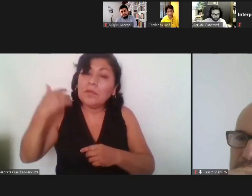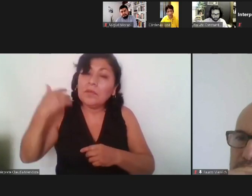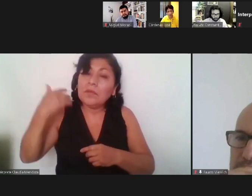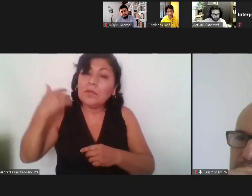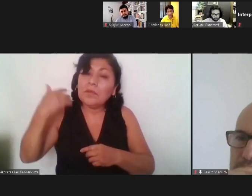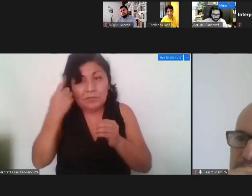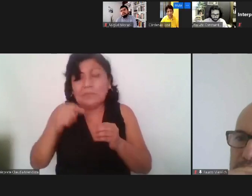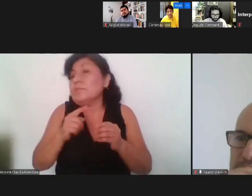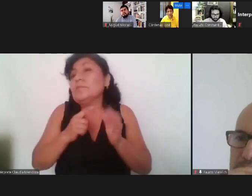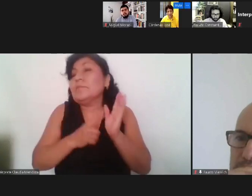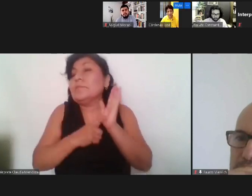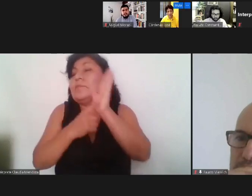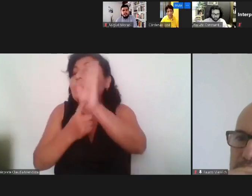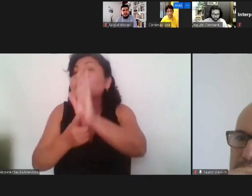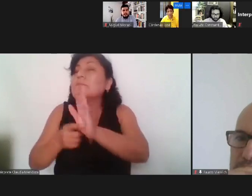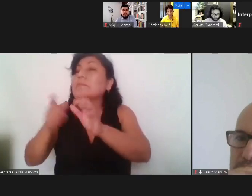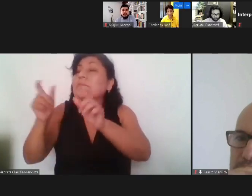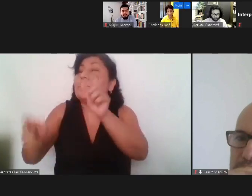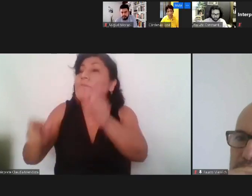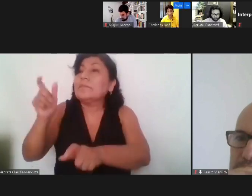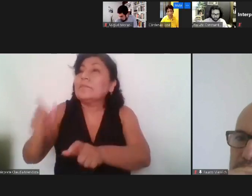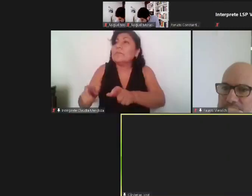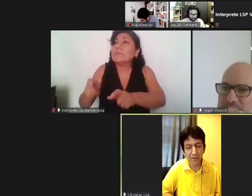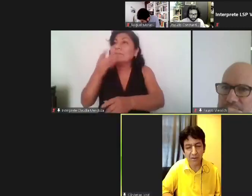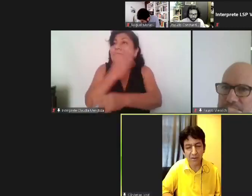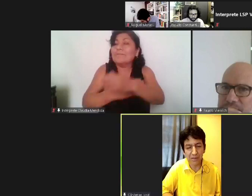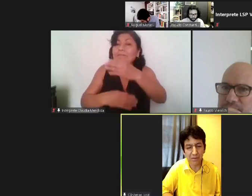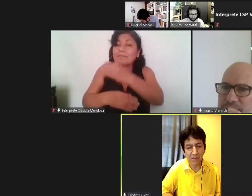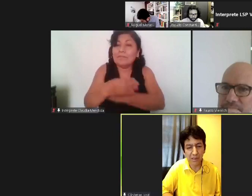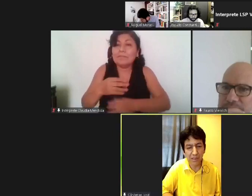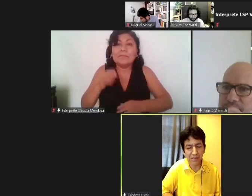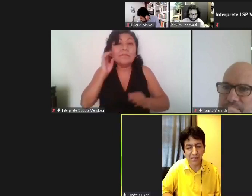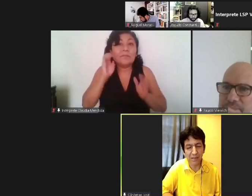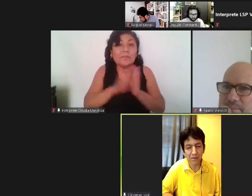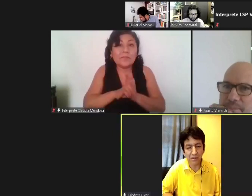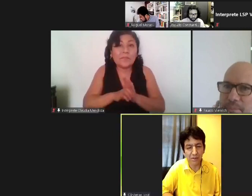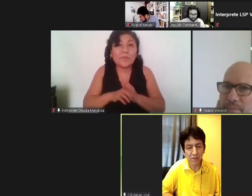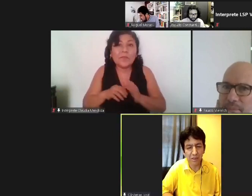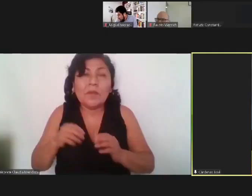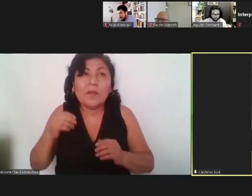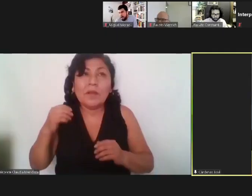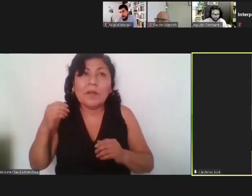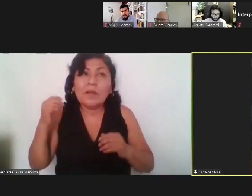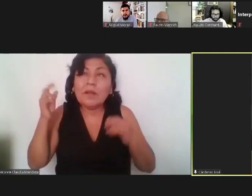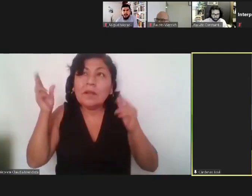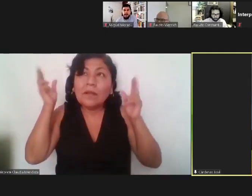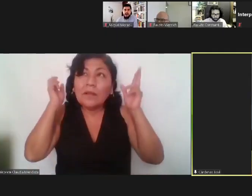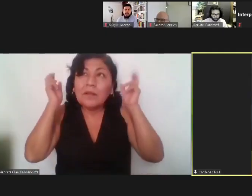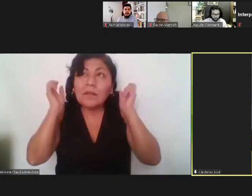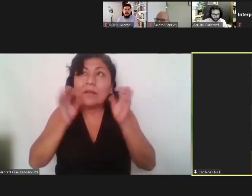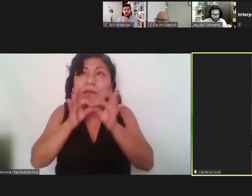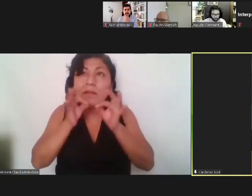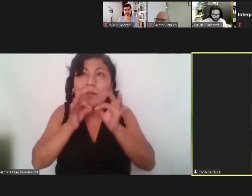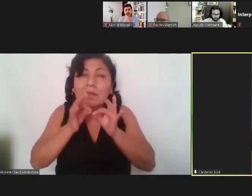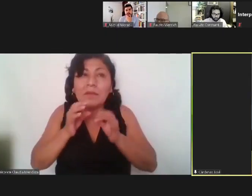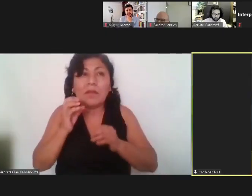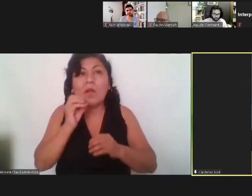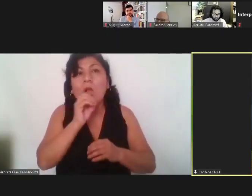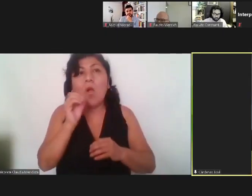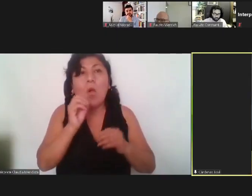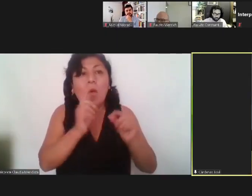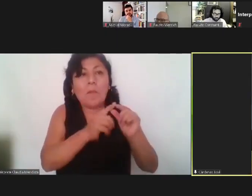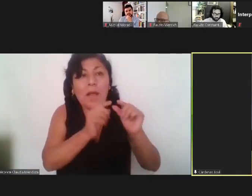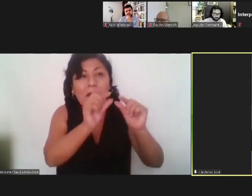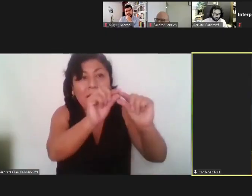que los elementos de accesibilidad como la audiodescripción que se utiliza en el cine, los audiovisuales, como el subtitulado descriptivo que también